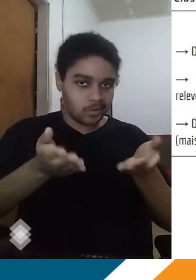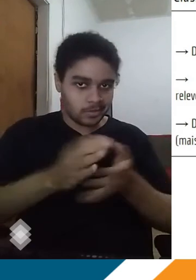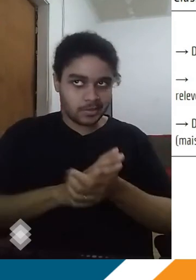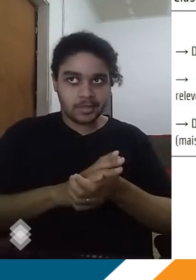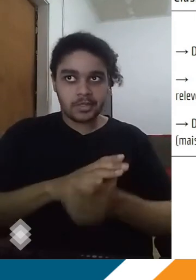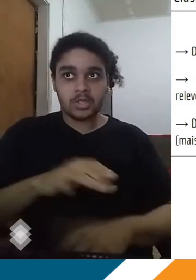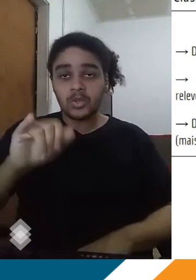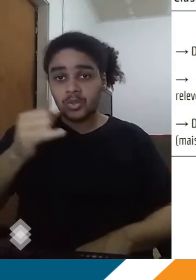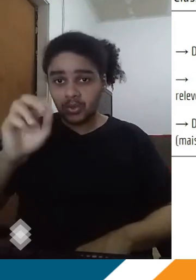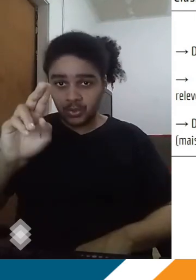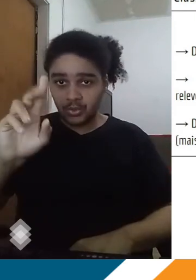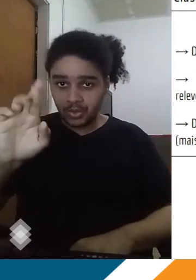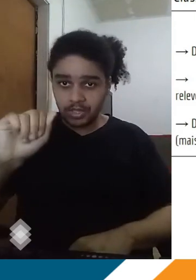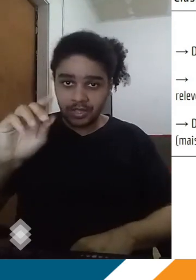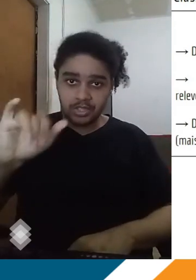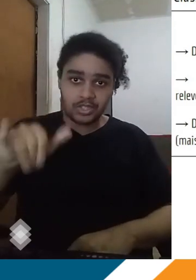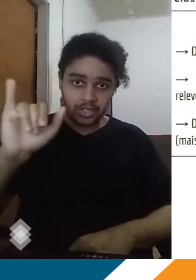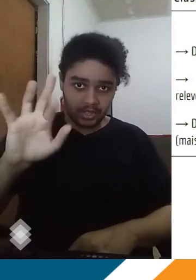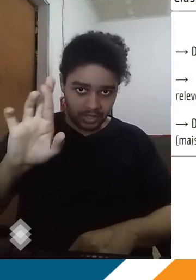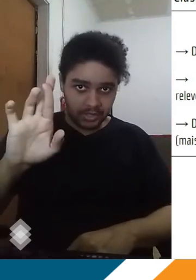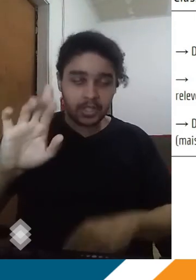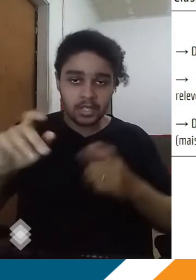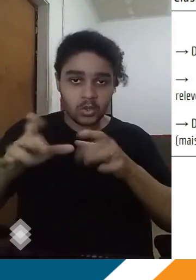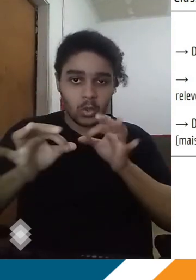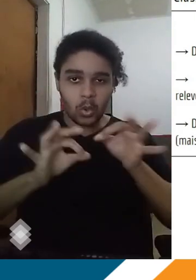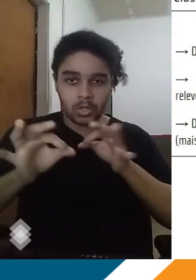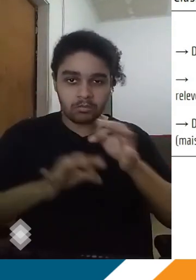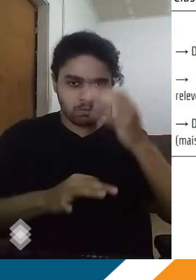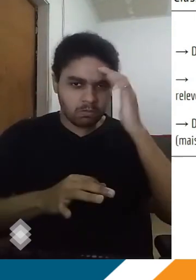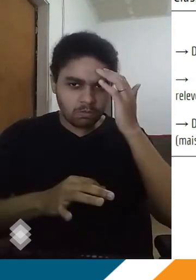está submetido hoje em dia. Já o Jurandir Ross